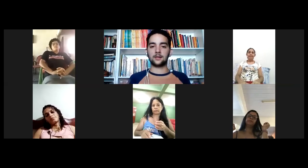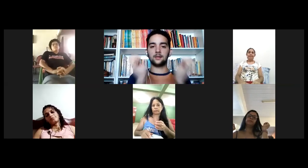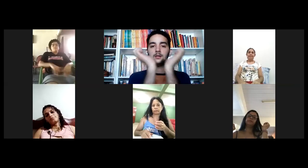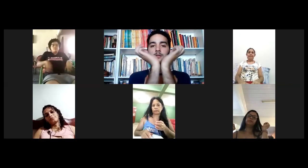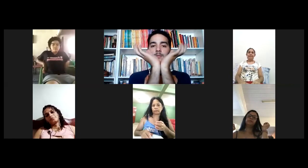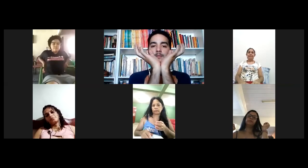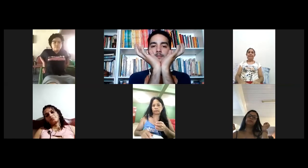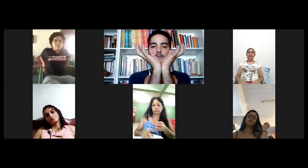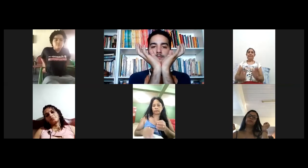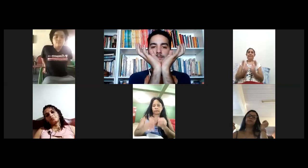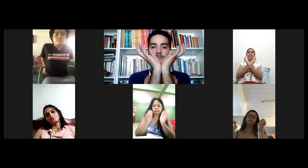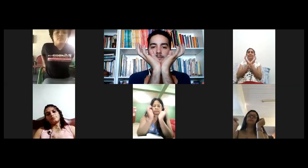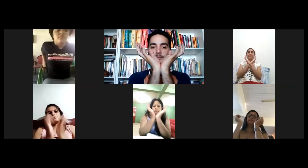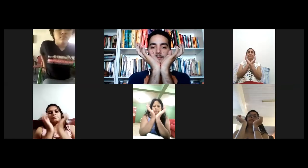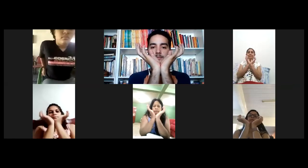alface,